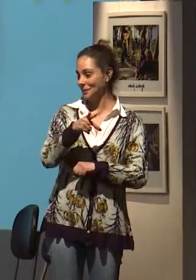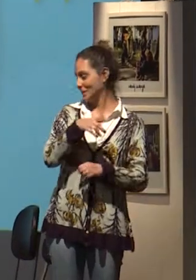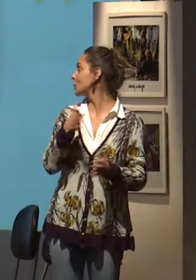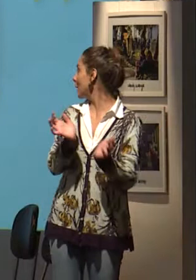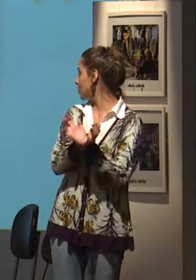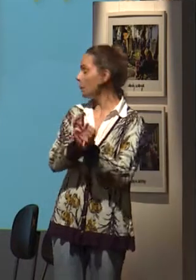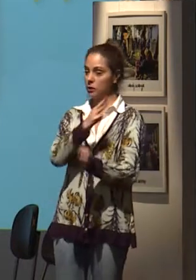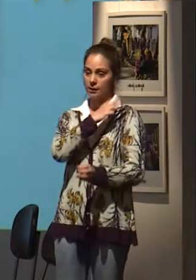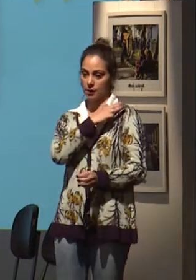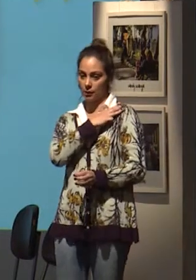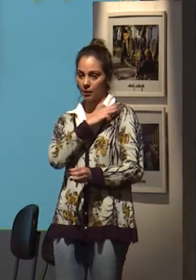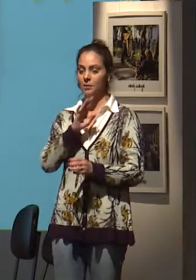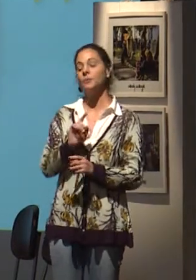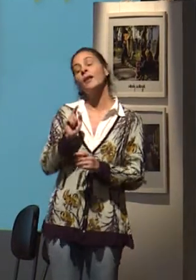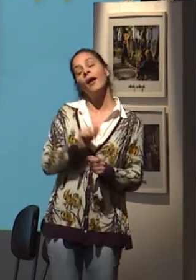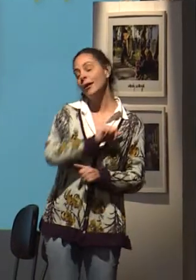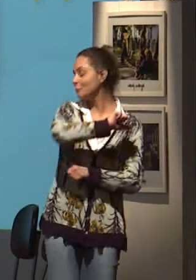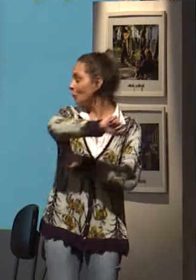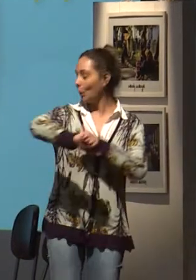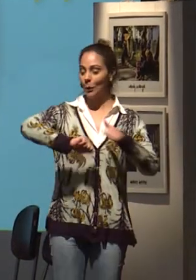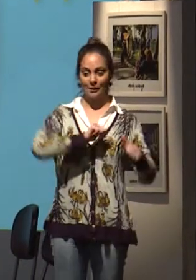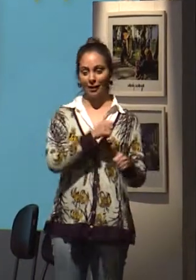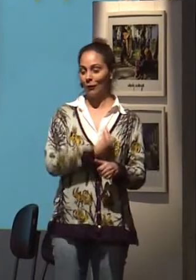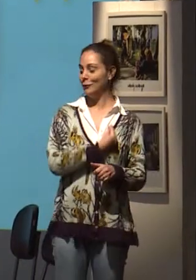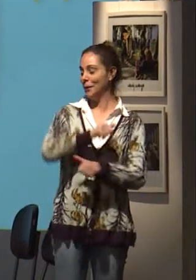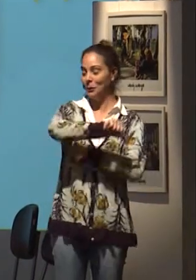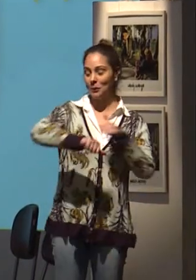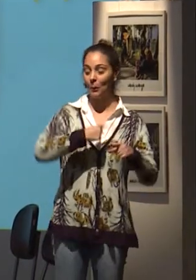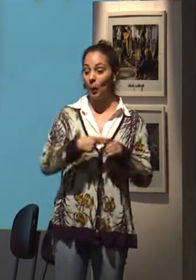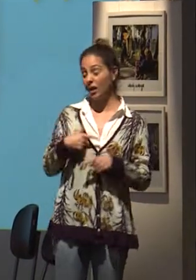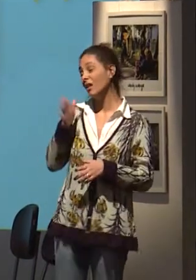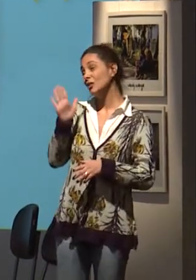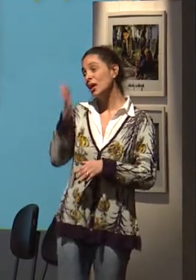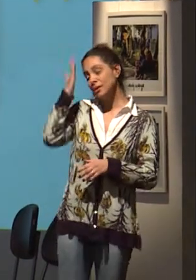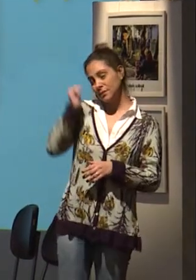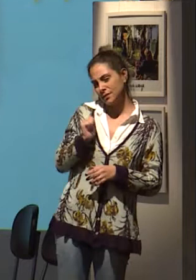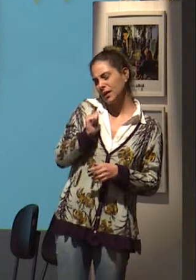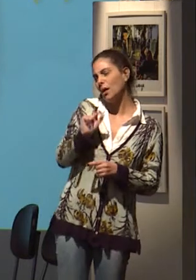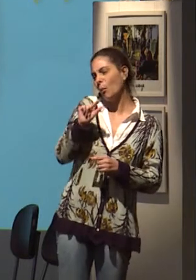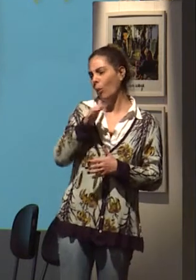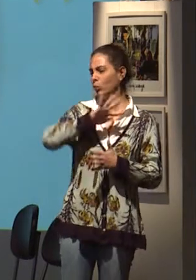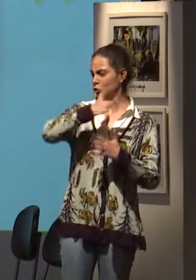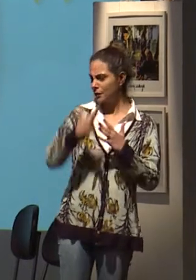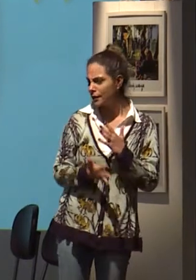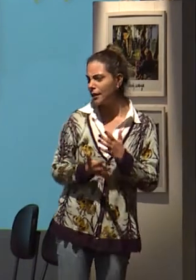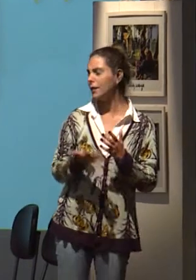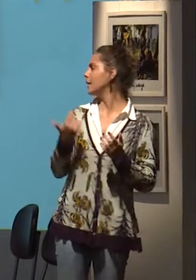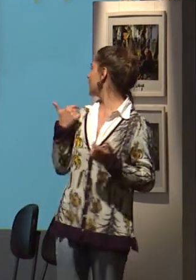formatura da turma do 3º ano. E assim, minha vida já mudou, porque nesse período eu já sabia um pouco de língua